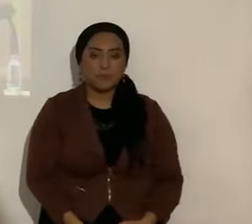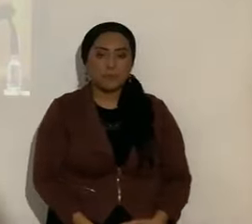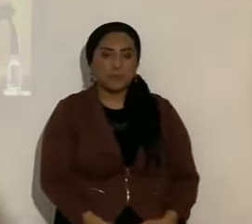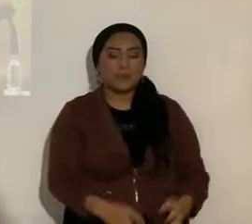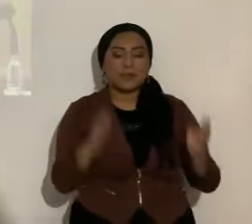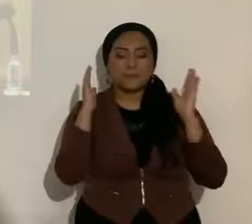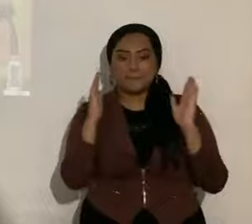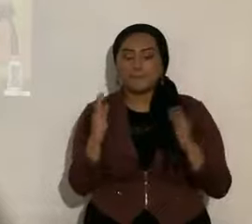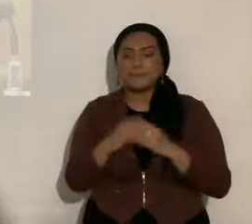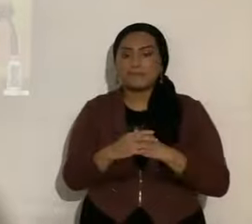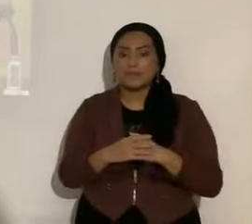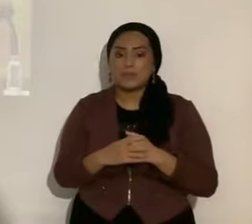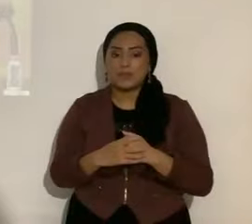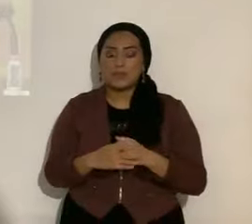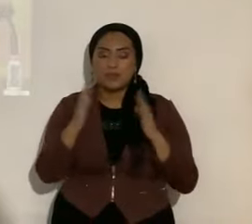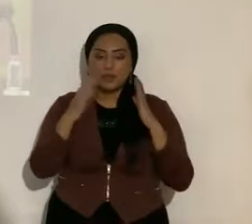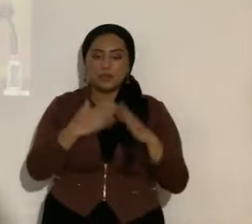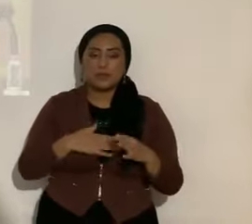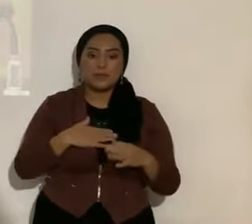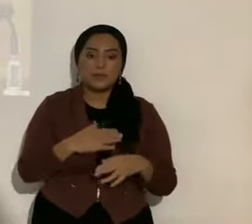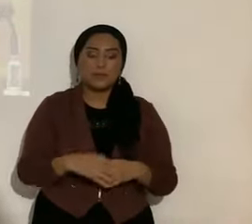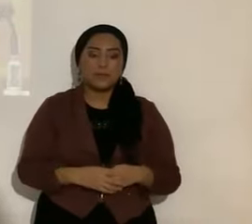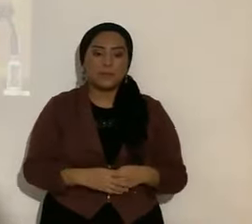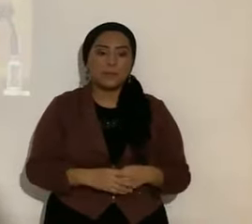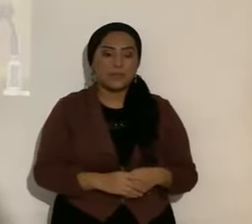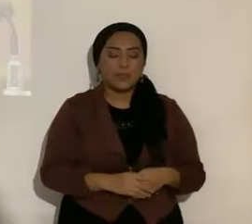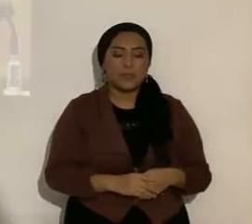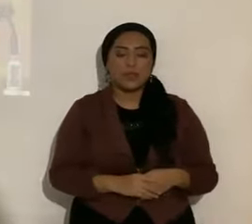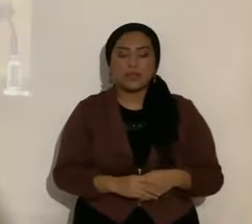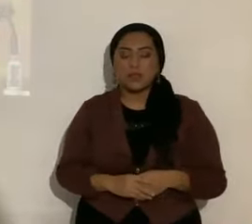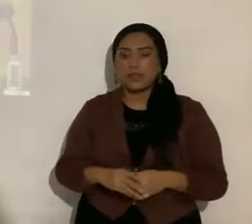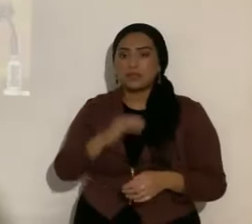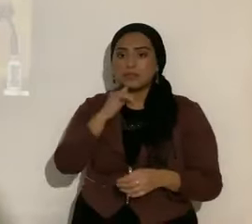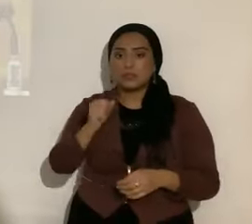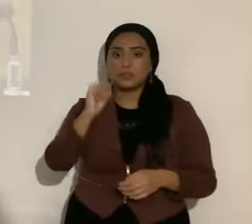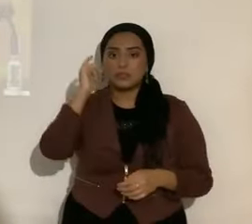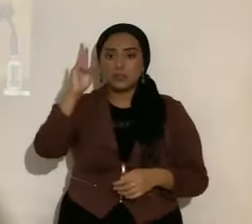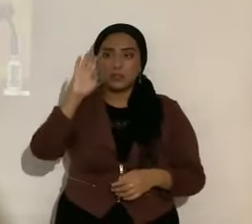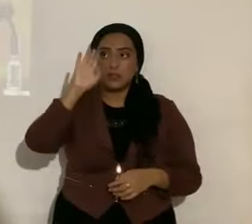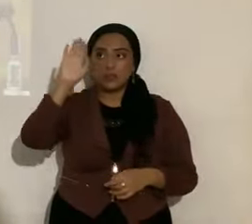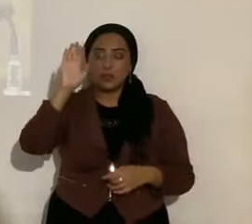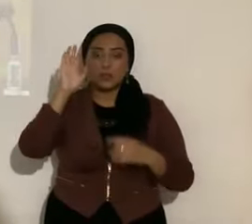mucha atención, escuchen muy bien. ¿Es voluntad de Yahweh,